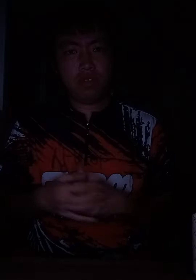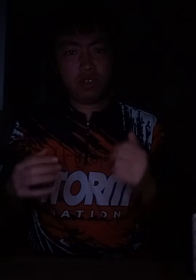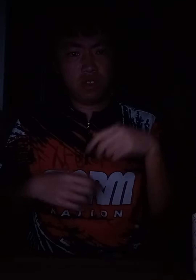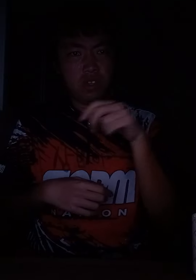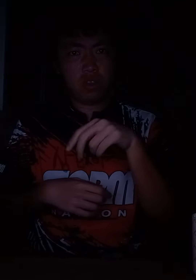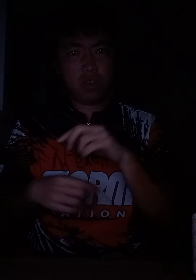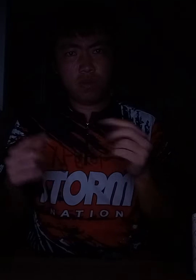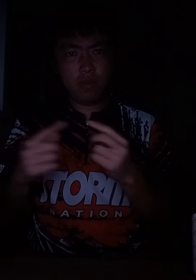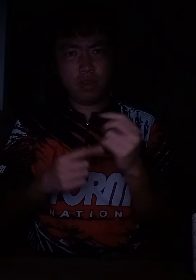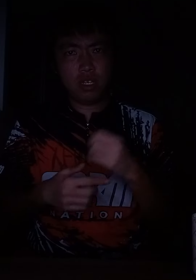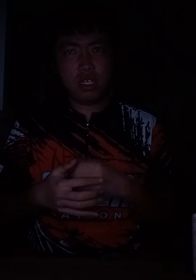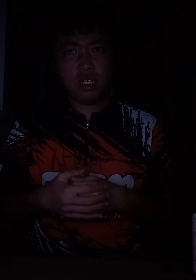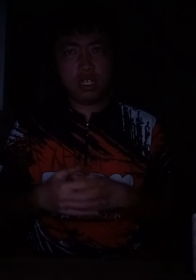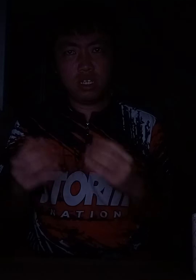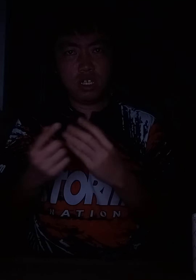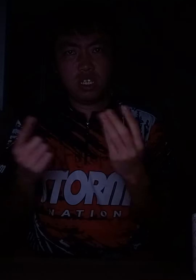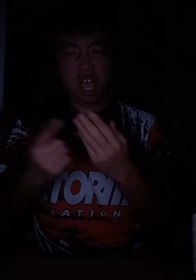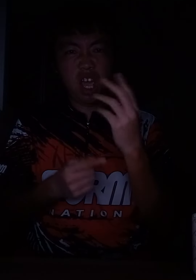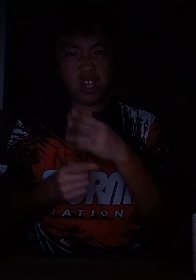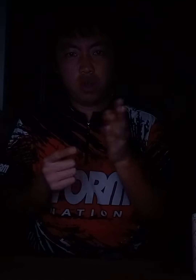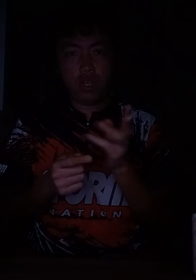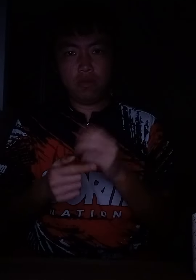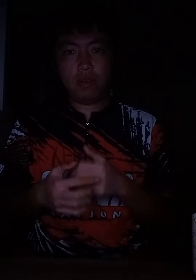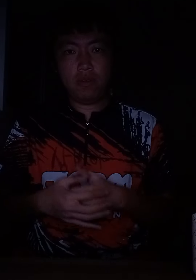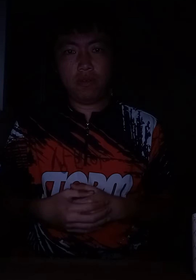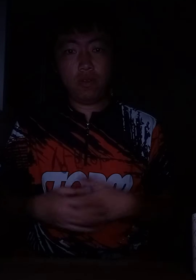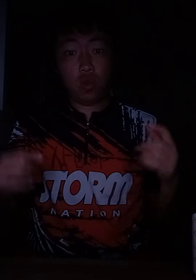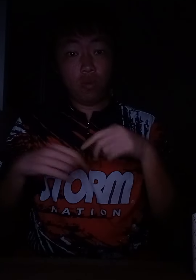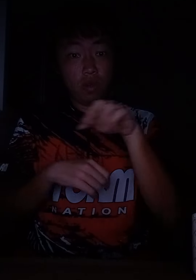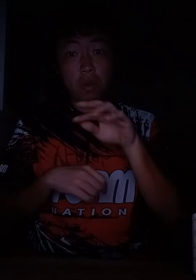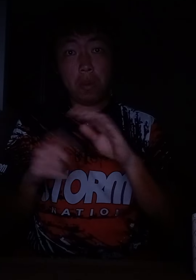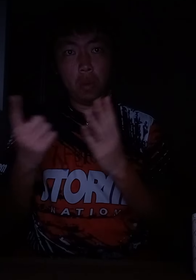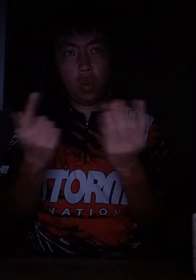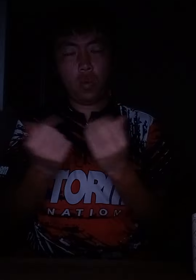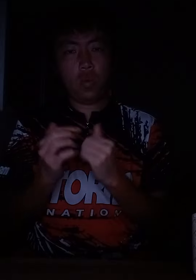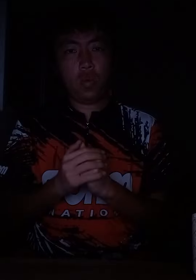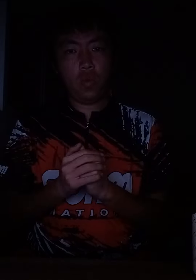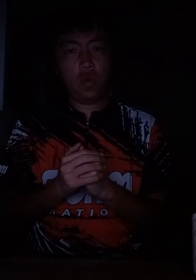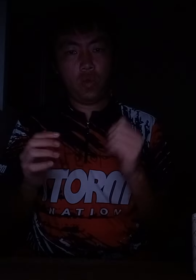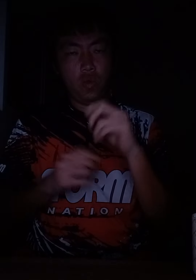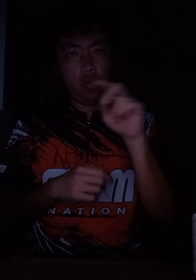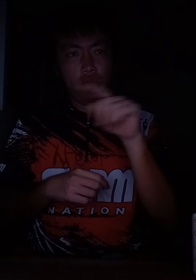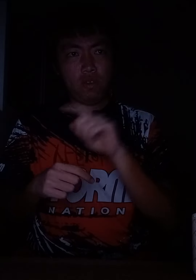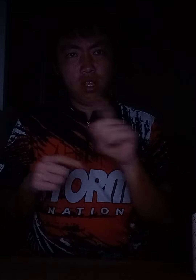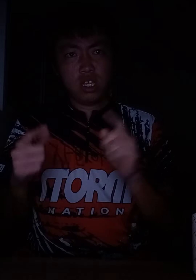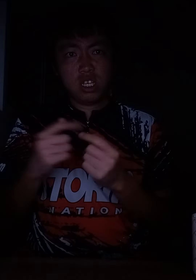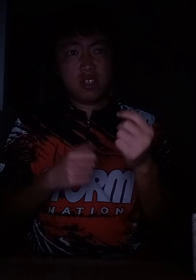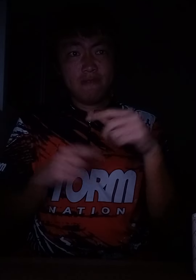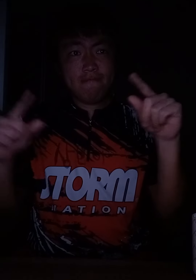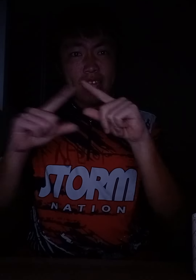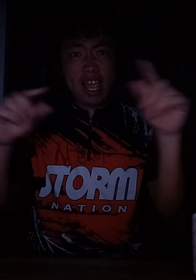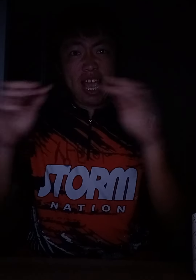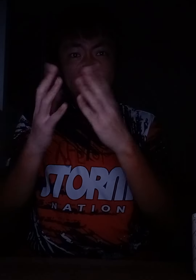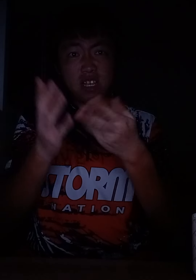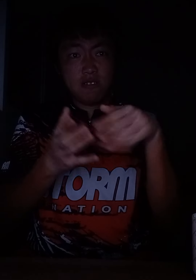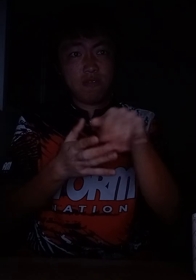진행한 법원은 영장을 기각하기로 했습니다. 서울 남부지법 성북이 영장 전담 부장판사는 구속의 필요성이